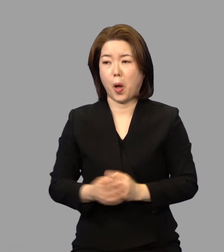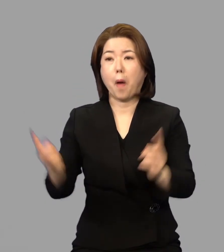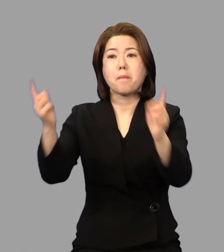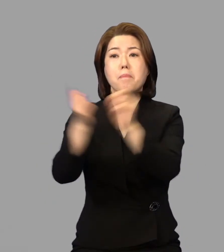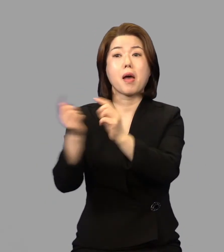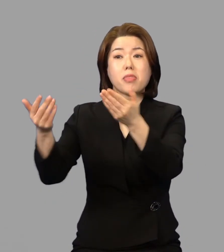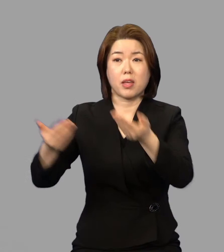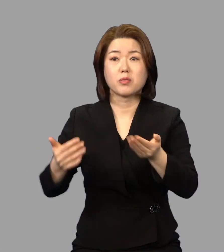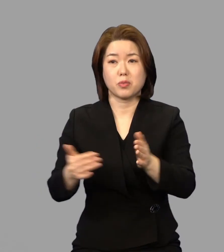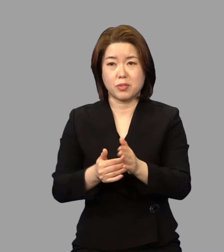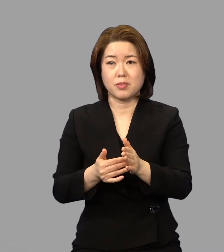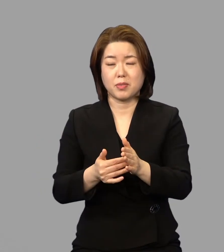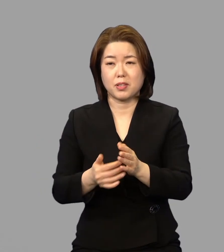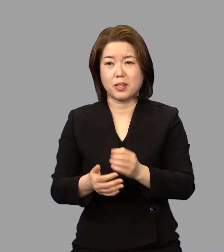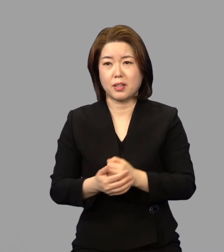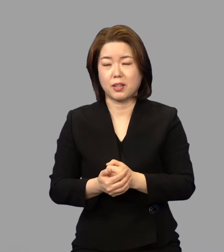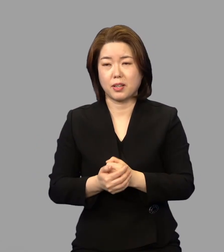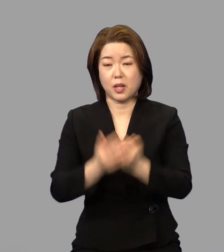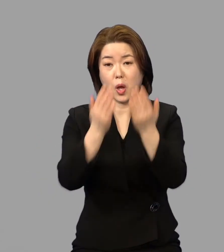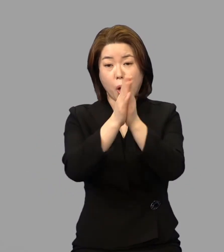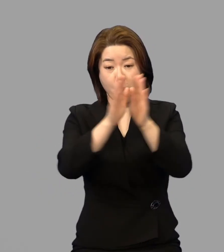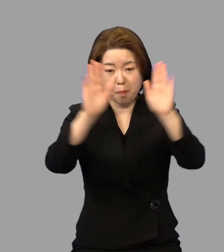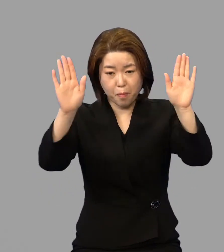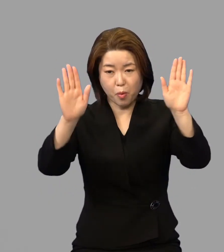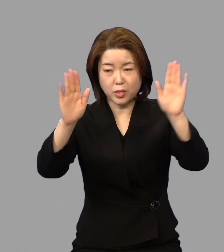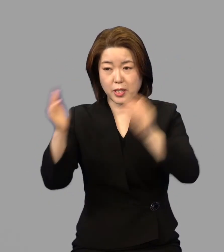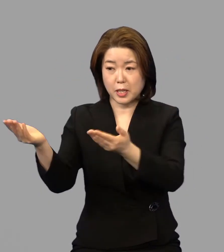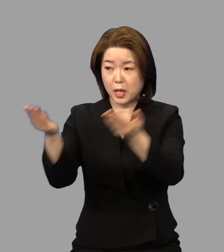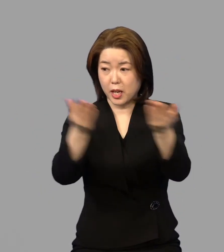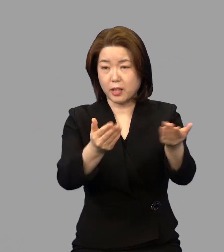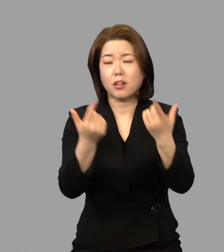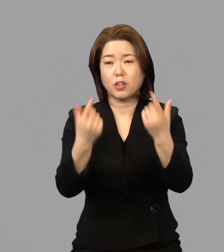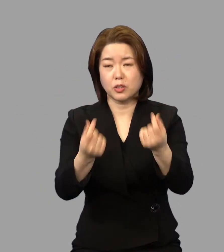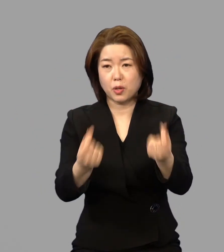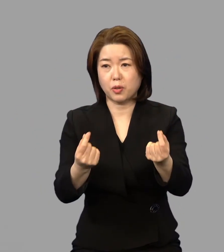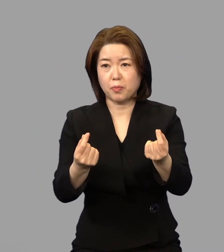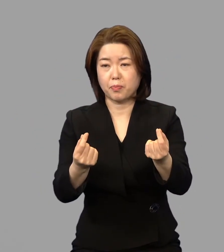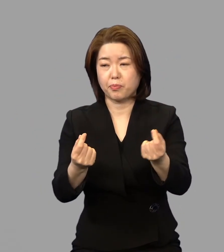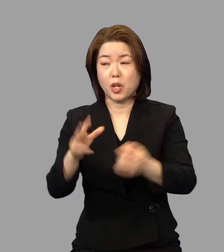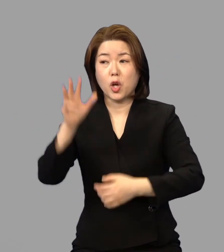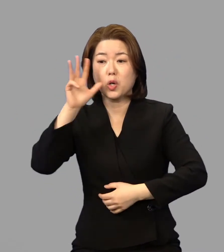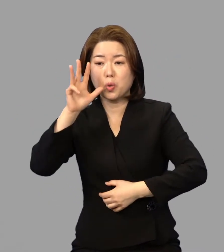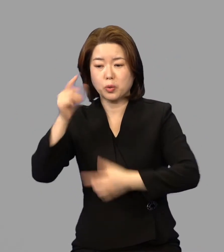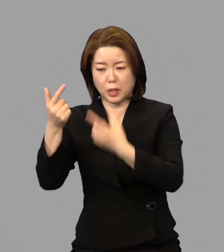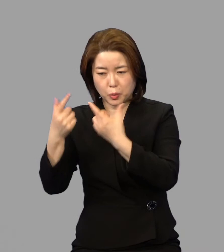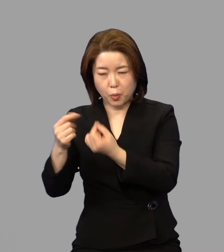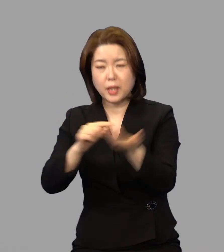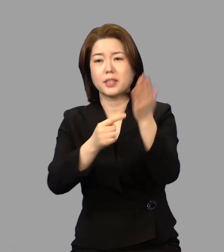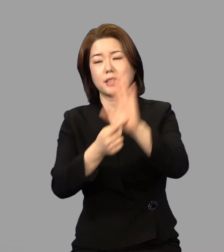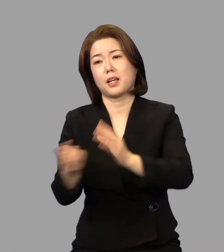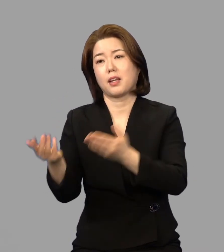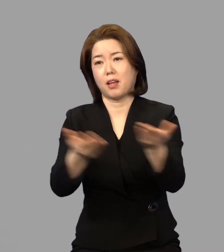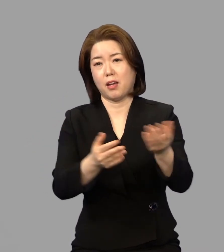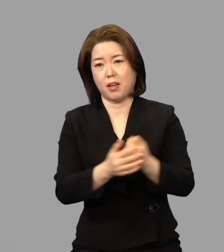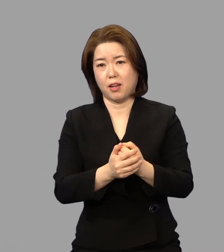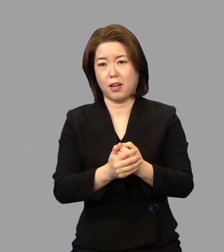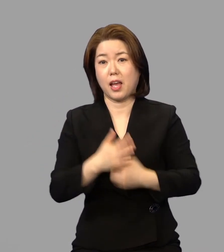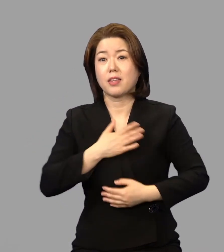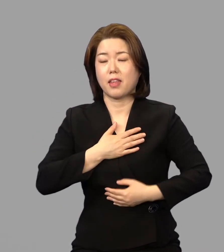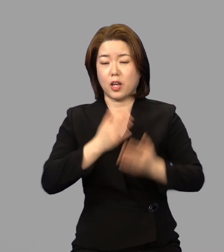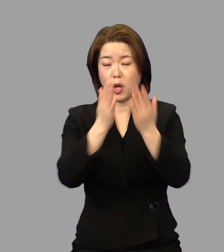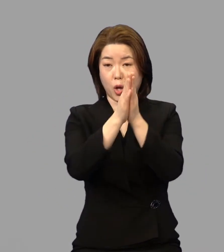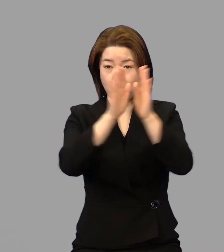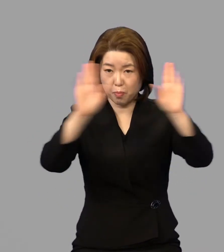만나셨어요. 모세에게 하시던 것처럼. 그리고 내가 모세와 함께 하였던 것과